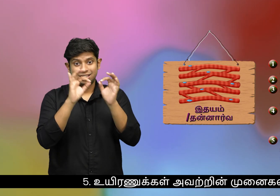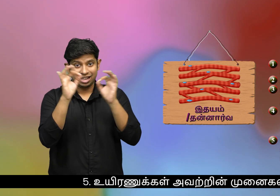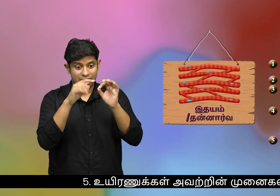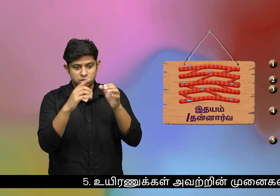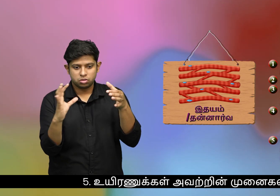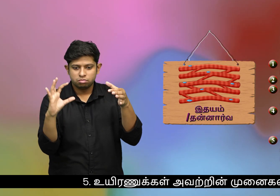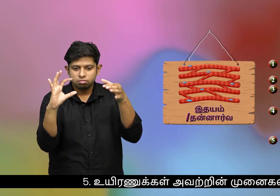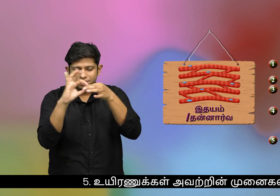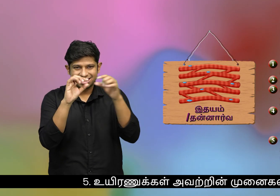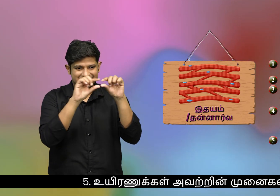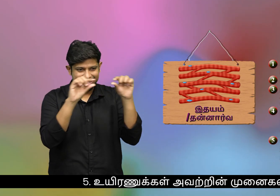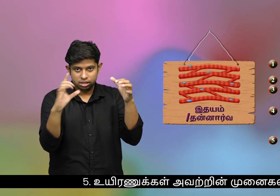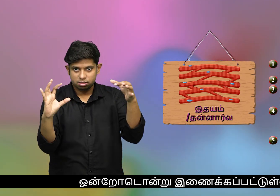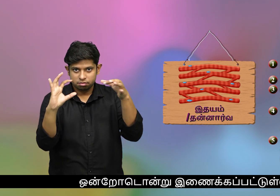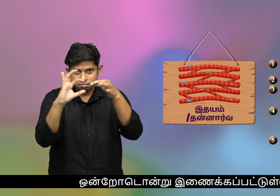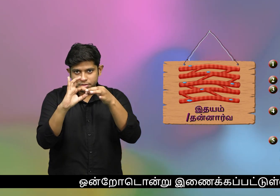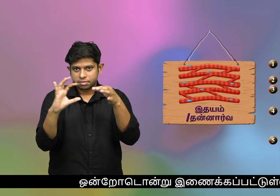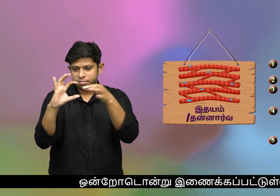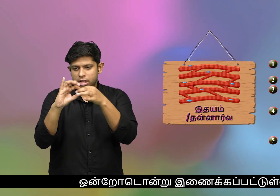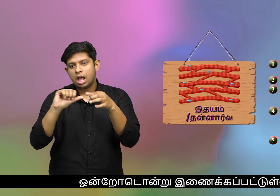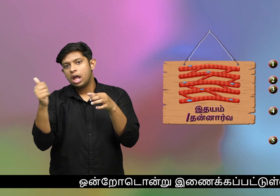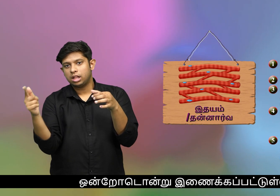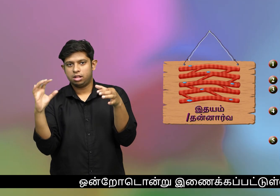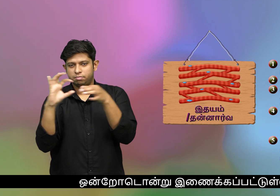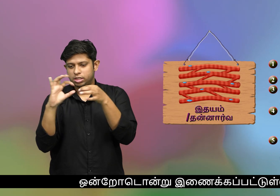உயிரணுக்கள் அவற்றின் முனைகளில் ஒன்றோடொன்று இணைக்கப்பட்டுள்ளன.